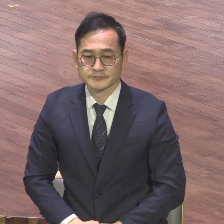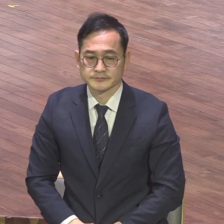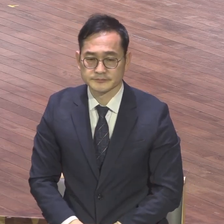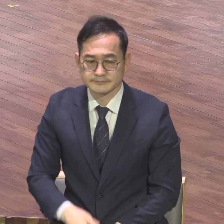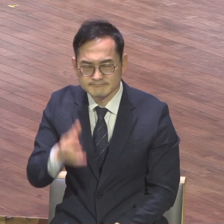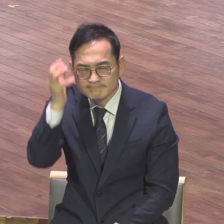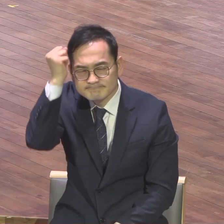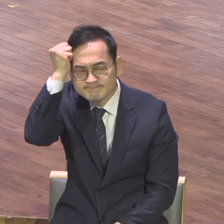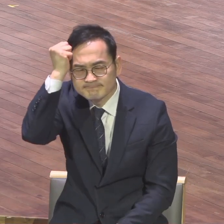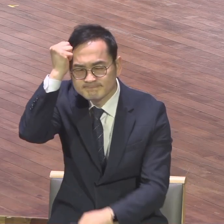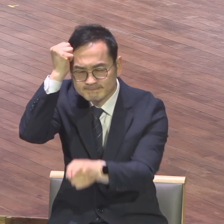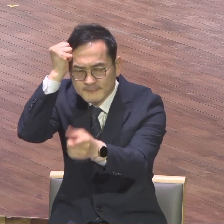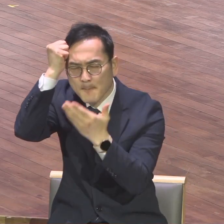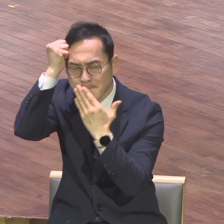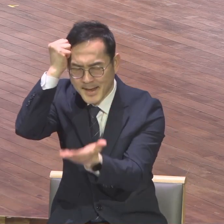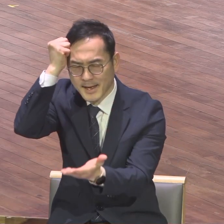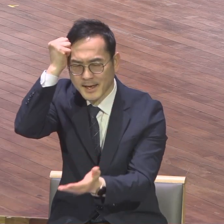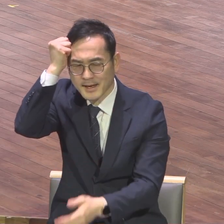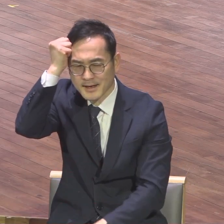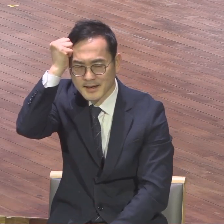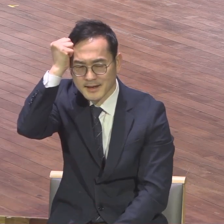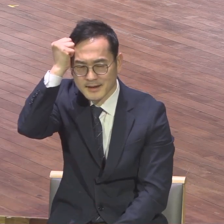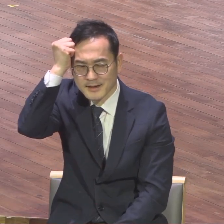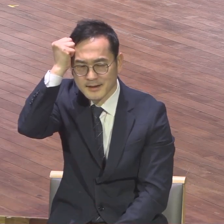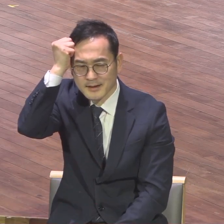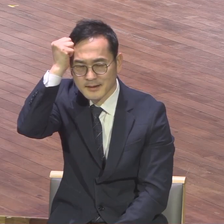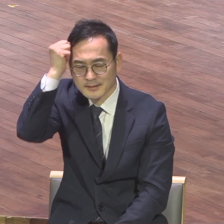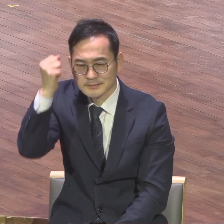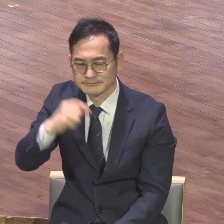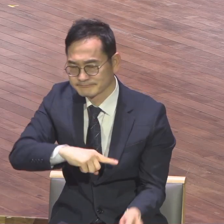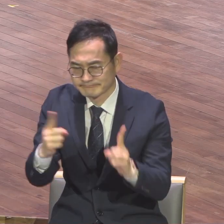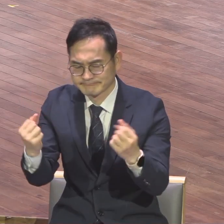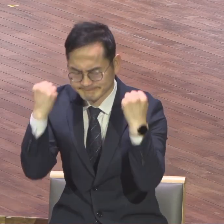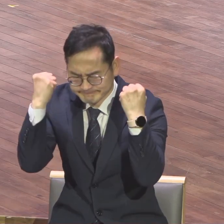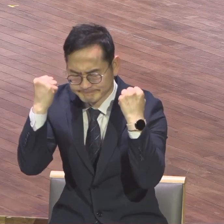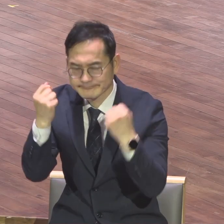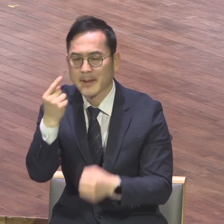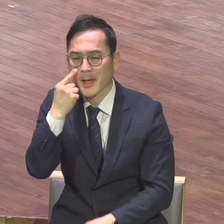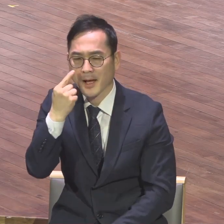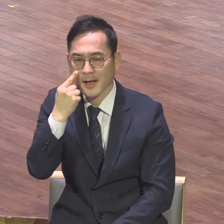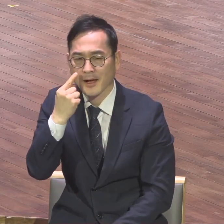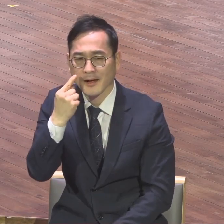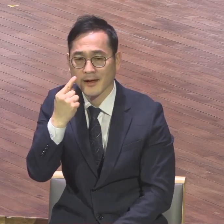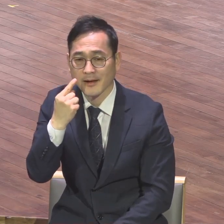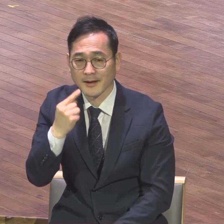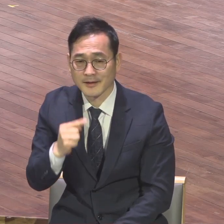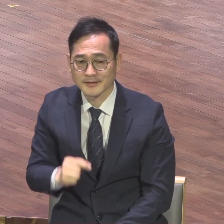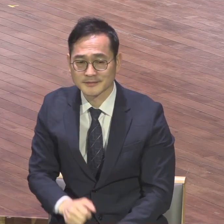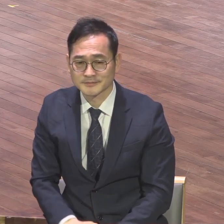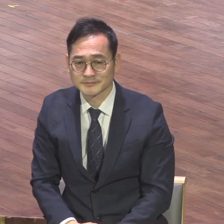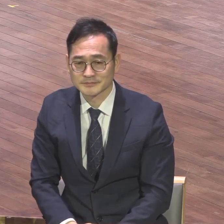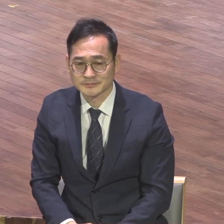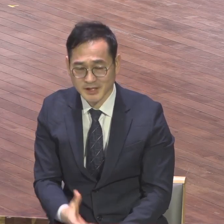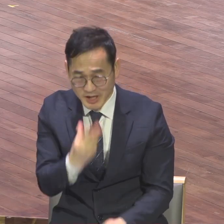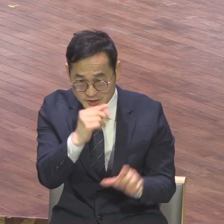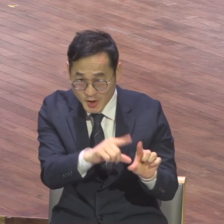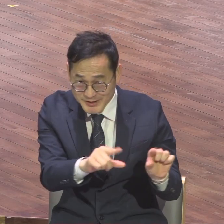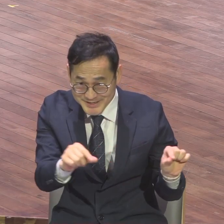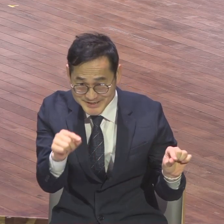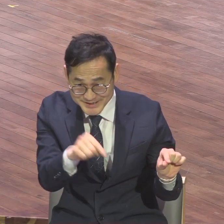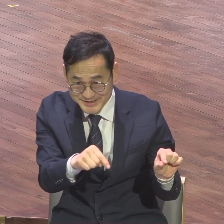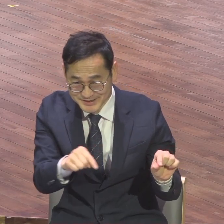기억해 너는 할 수 있어. 힘을 내봐. 오늘 성찬씨가 좀 안 맞지만